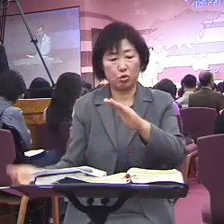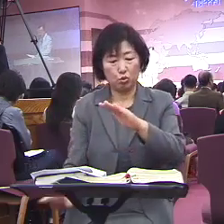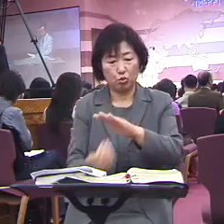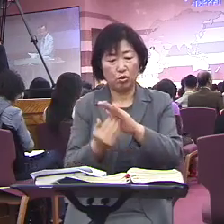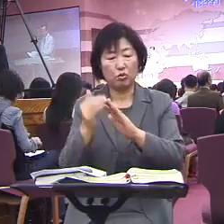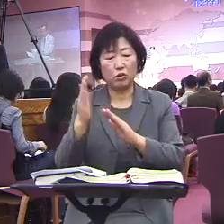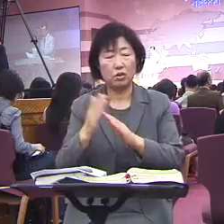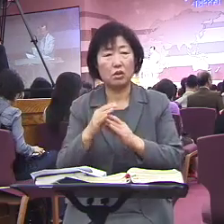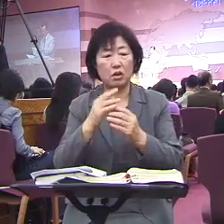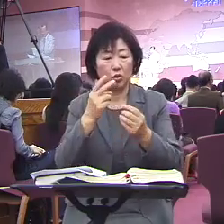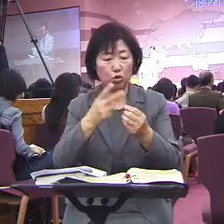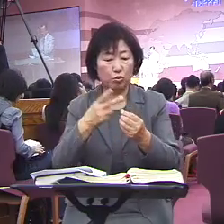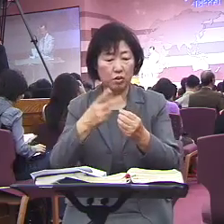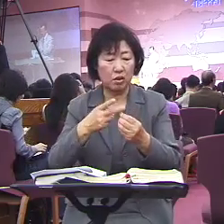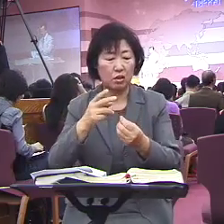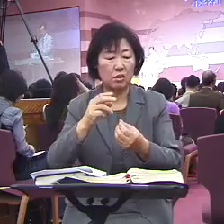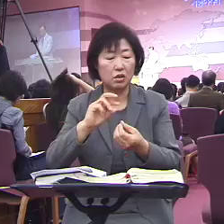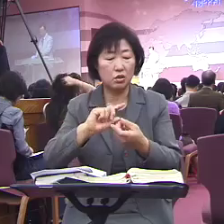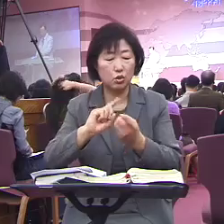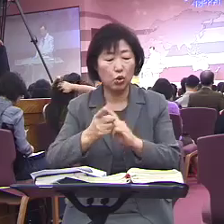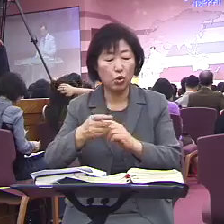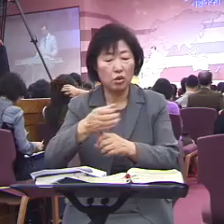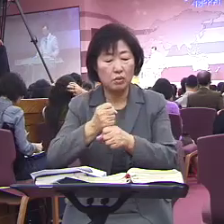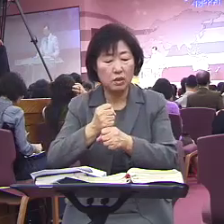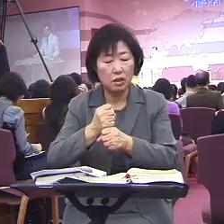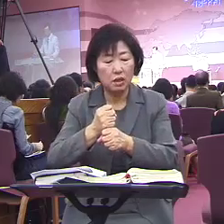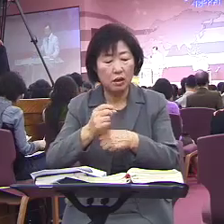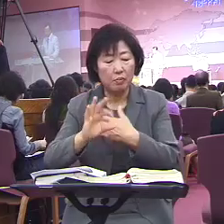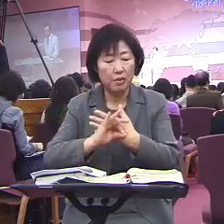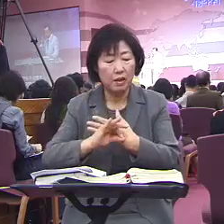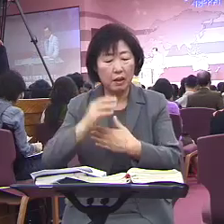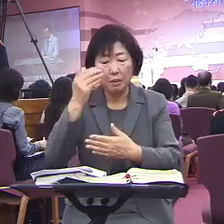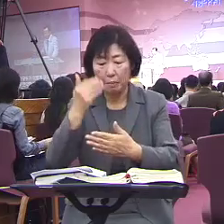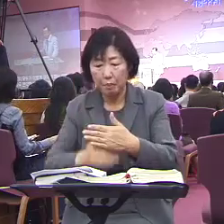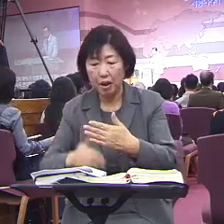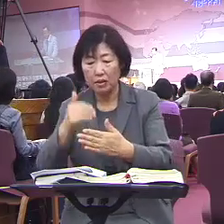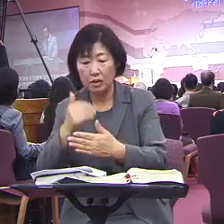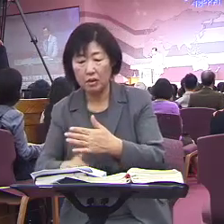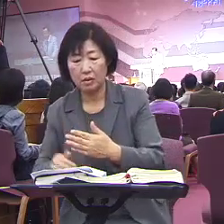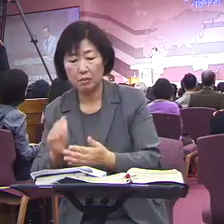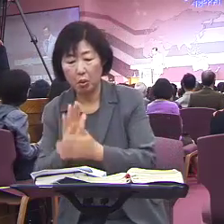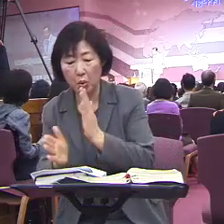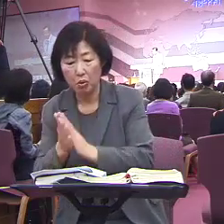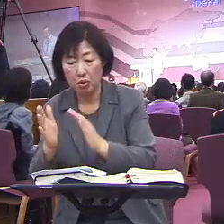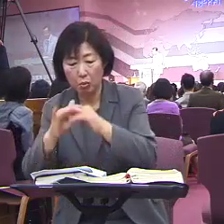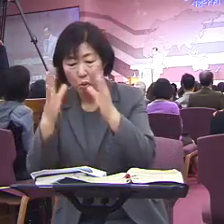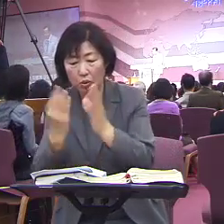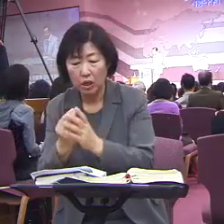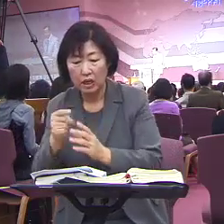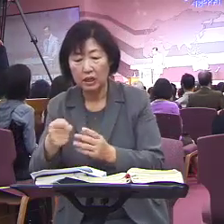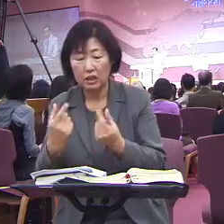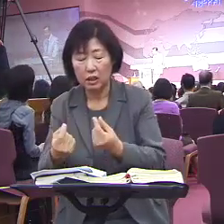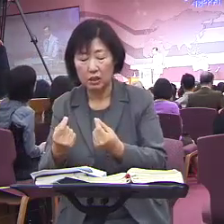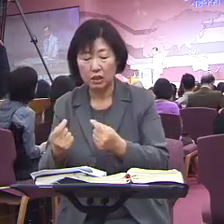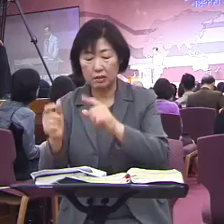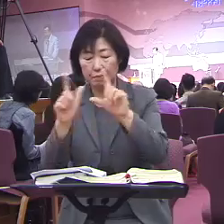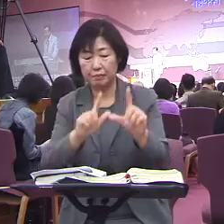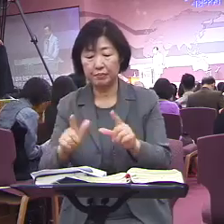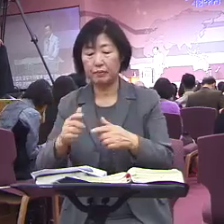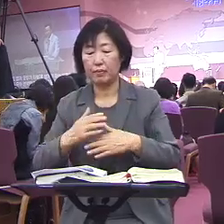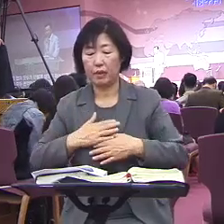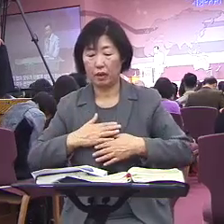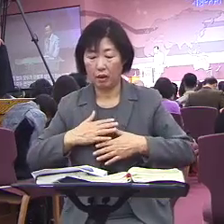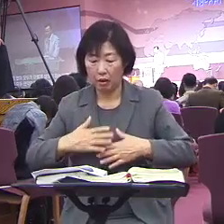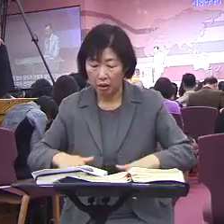두 번째, 왜 서로 짐을 져야 되는가? 이것은 이겁니다. 빠짐없이 모두가 이렇게 살아야 하는 이유는 우리 모두